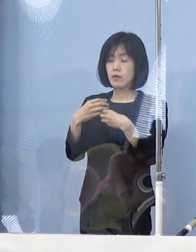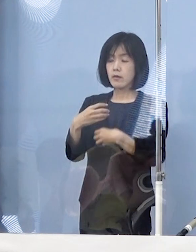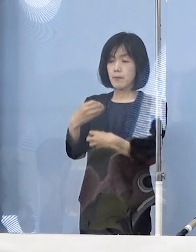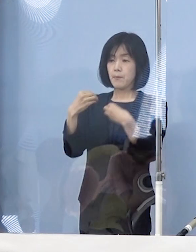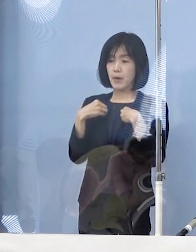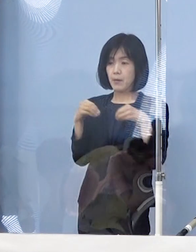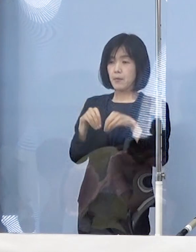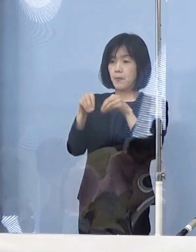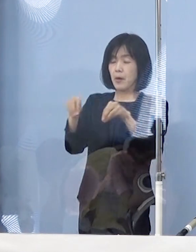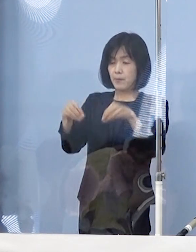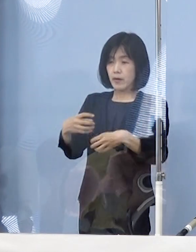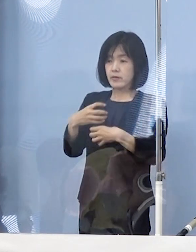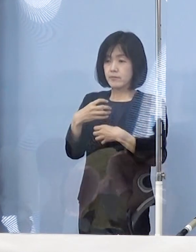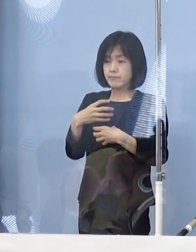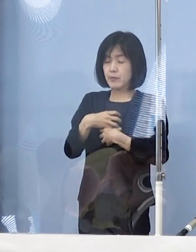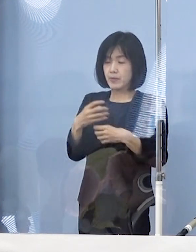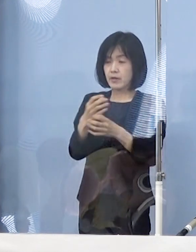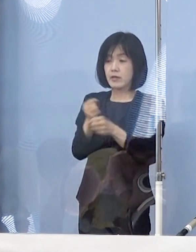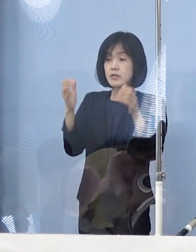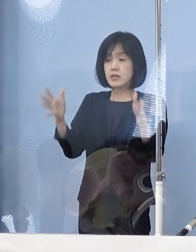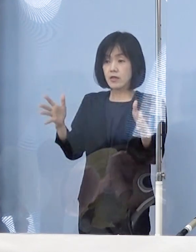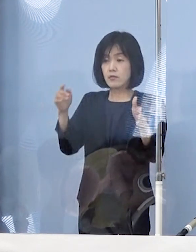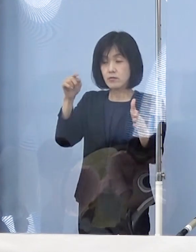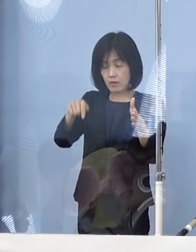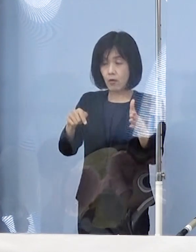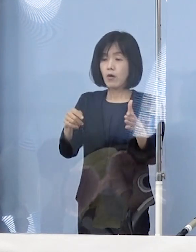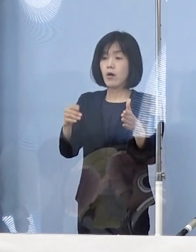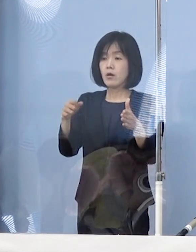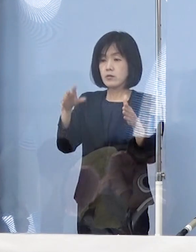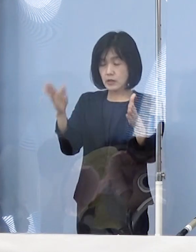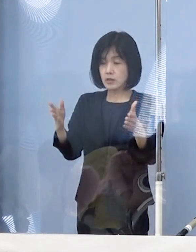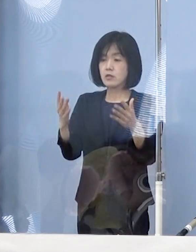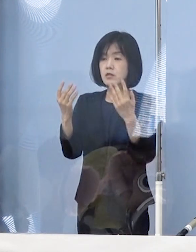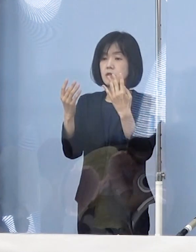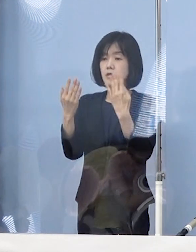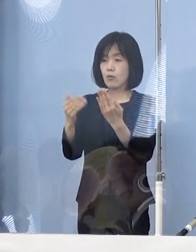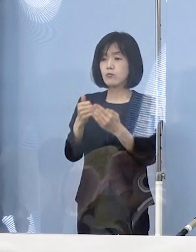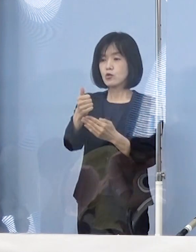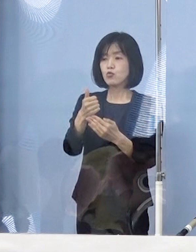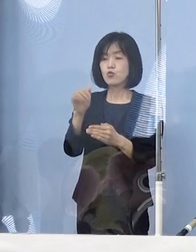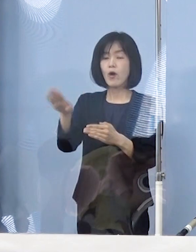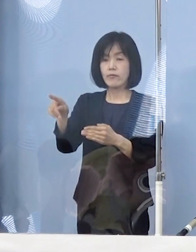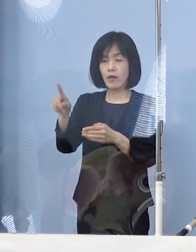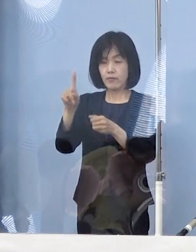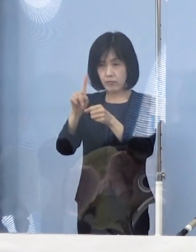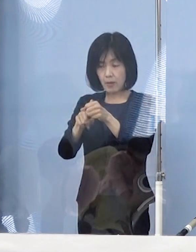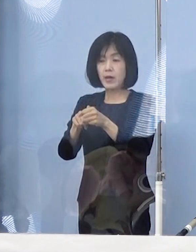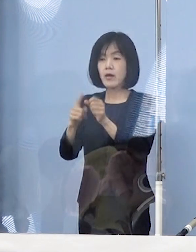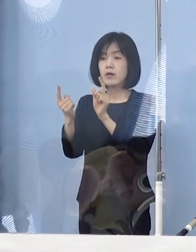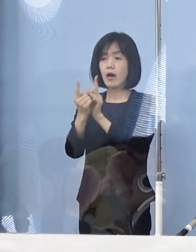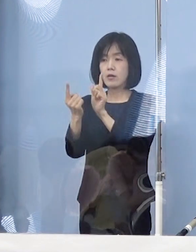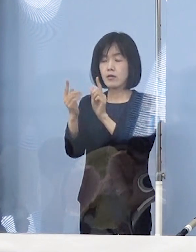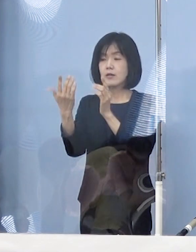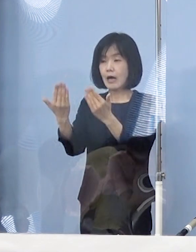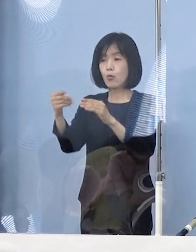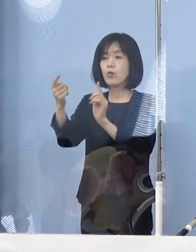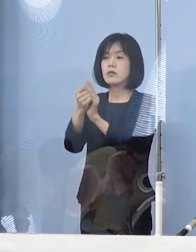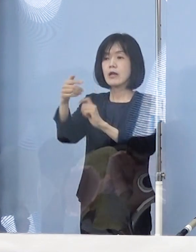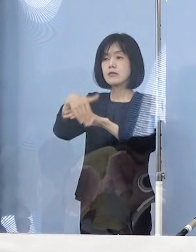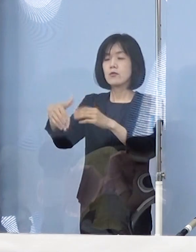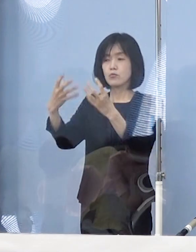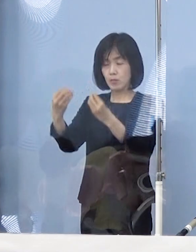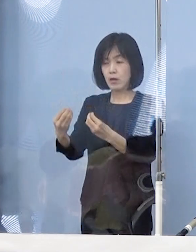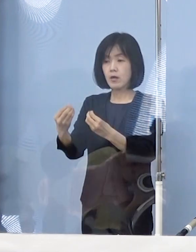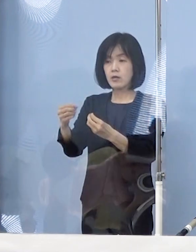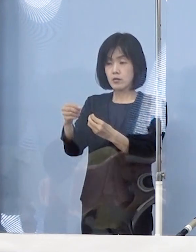現時点で特段の措置が取られているのはその4名の方ということになります。なお学校は皆さん別々の学校